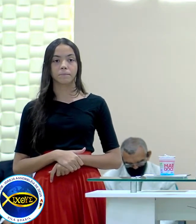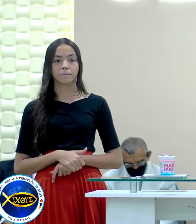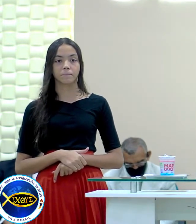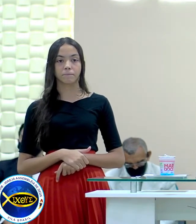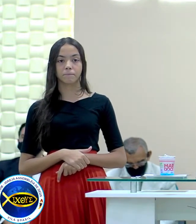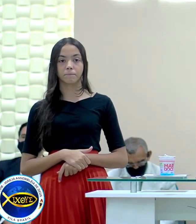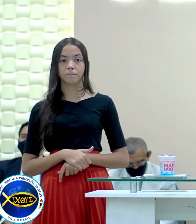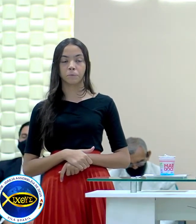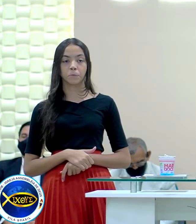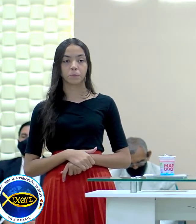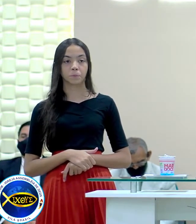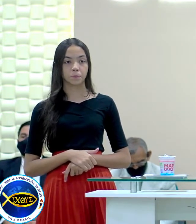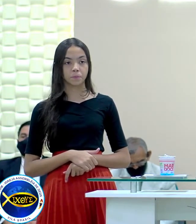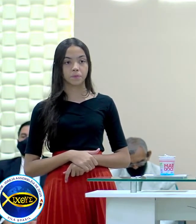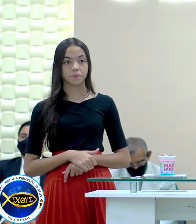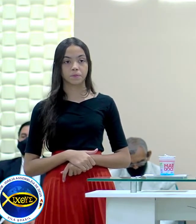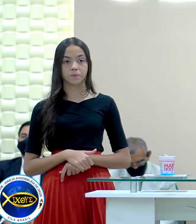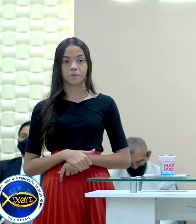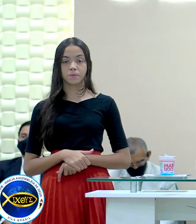aleluia,